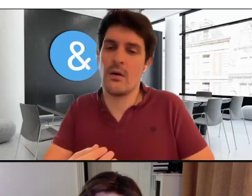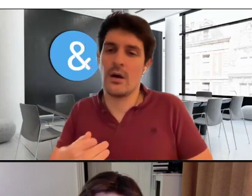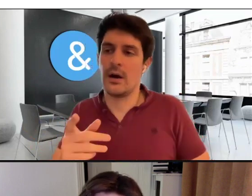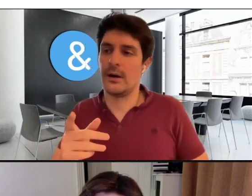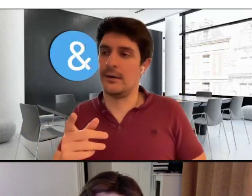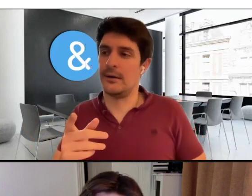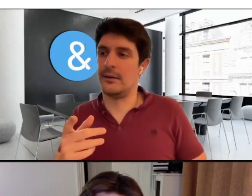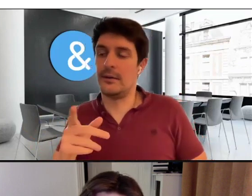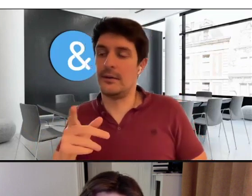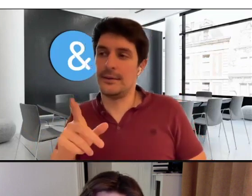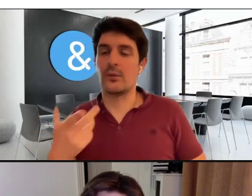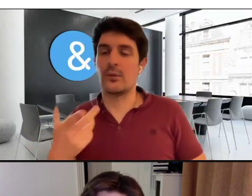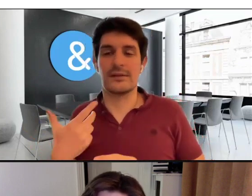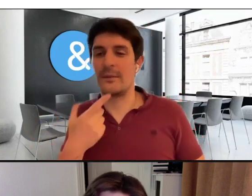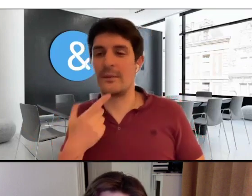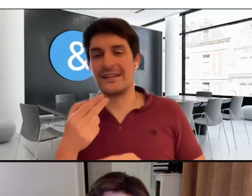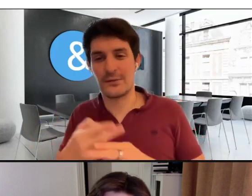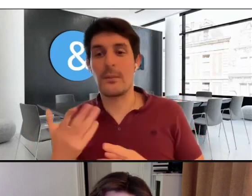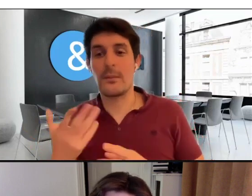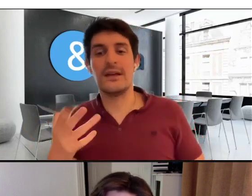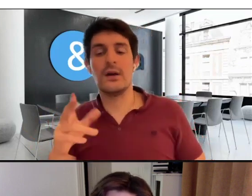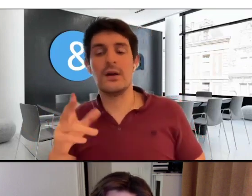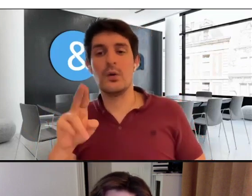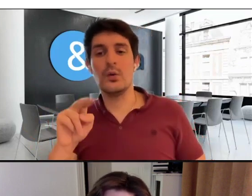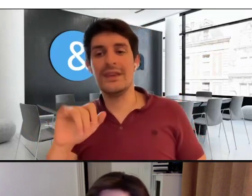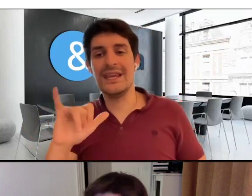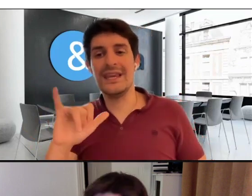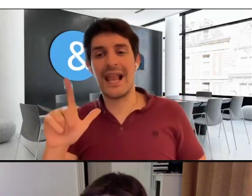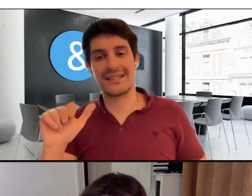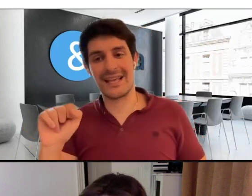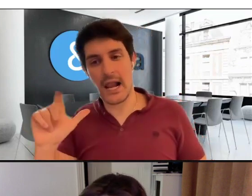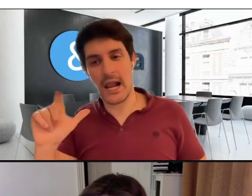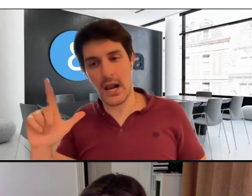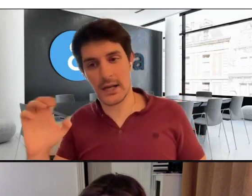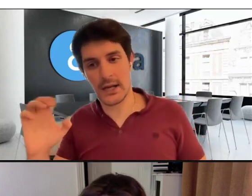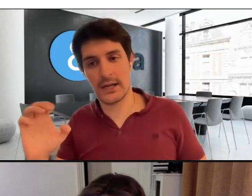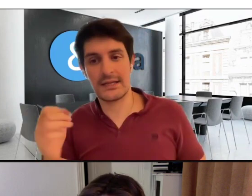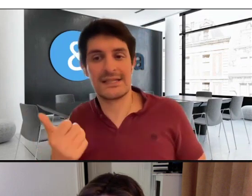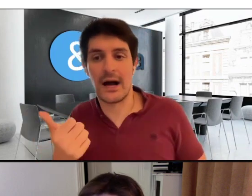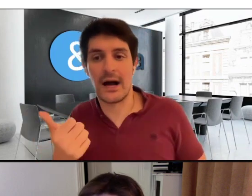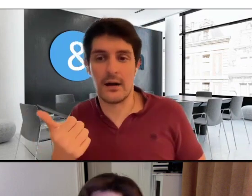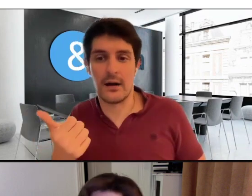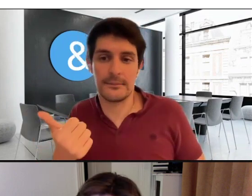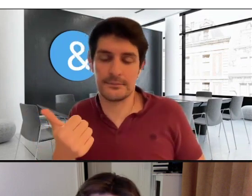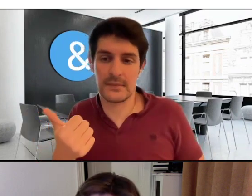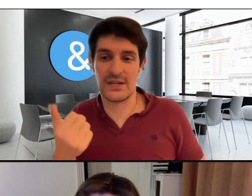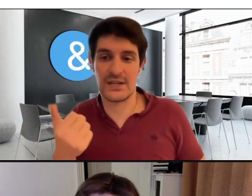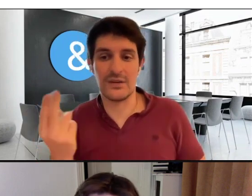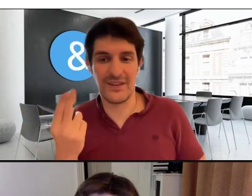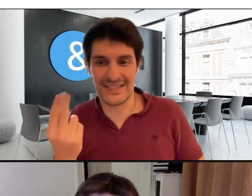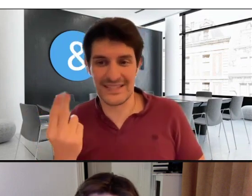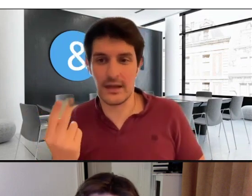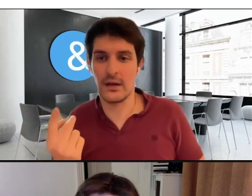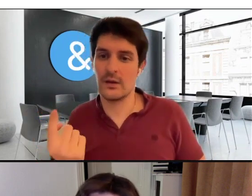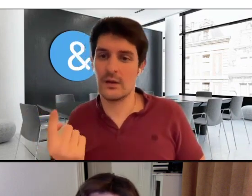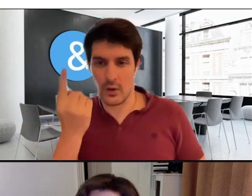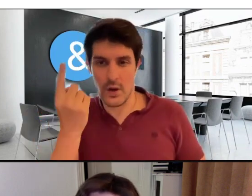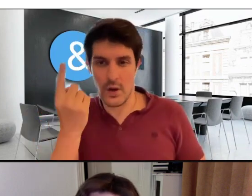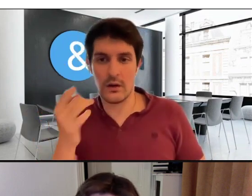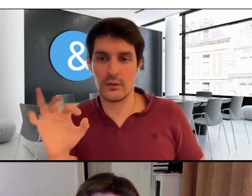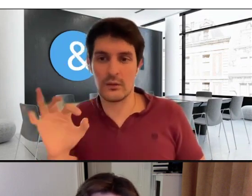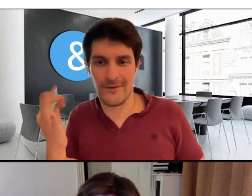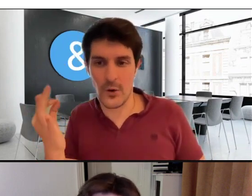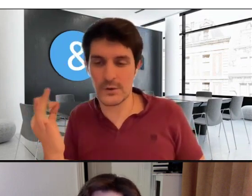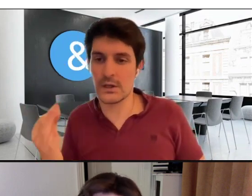je ne peux pas dire son nom, mais une salle, c'est une université au nord de